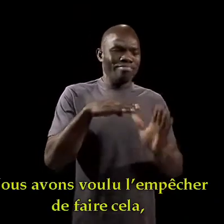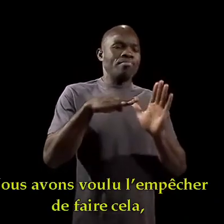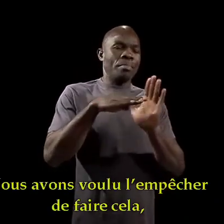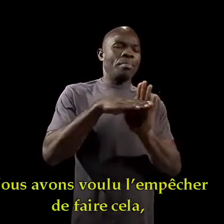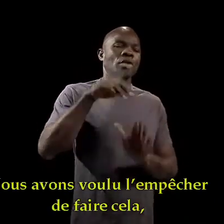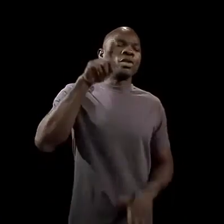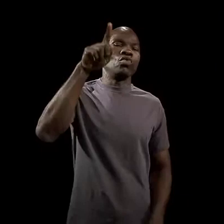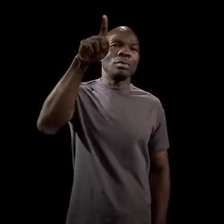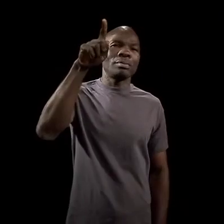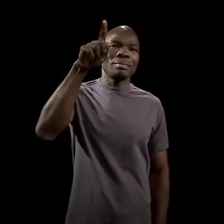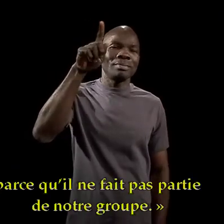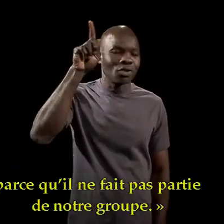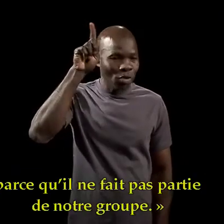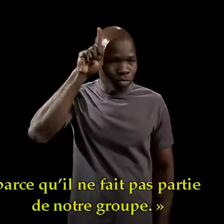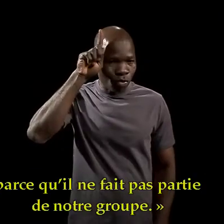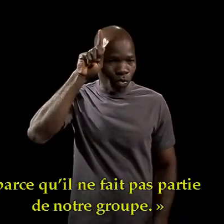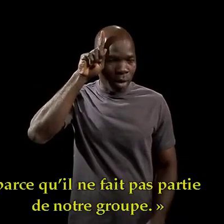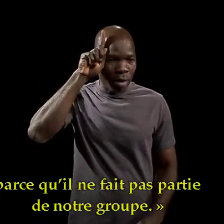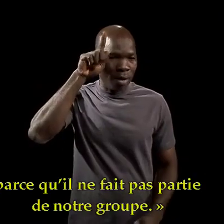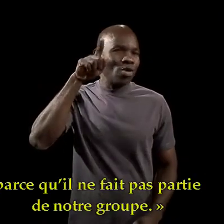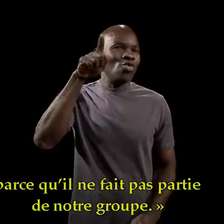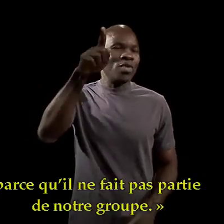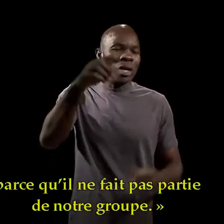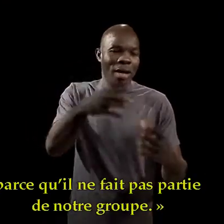de faire cela parce qu'il ne fait pas partie de notre groupe.